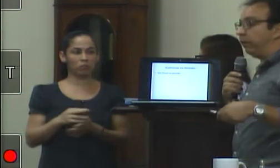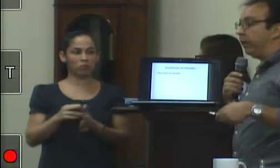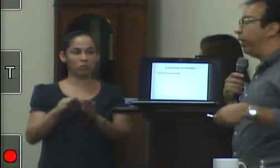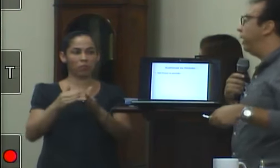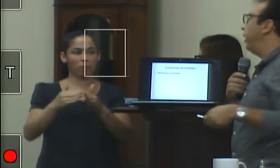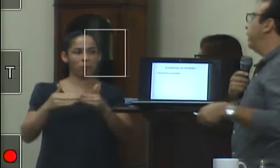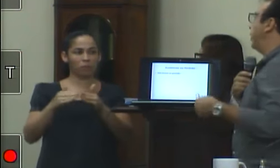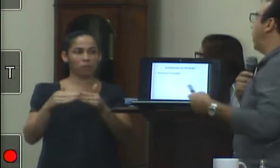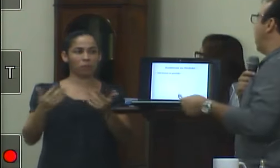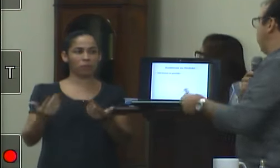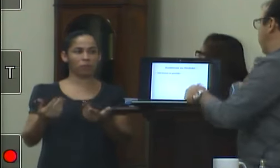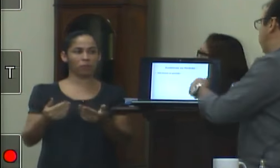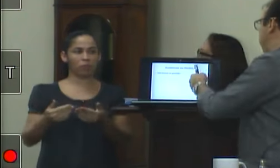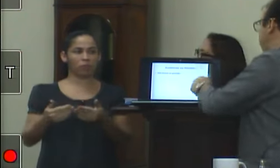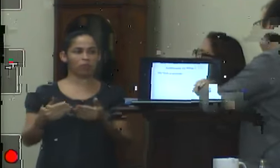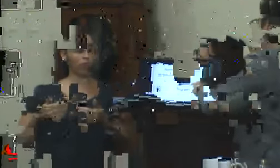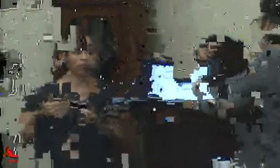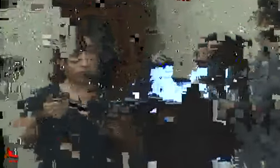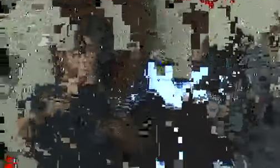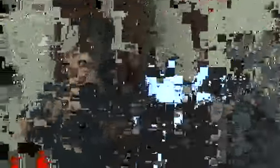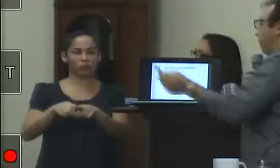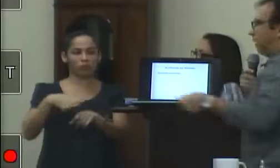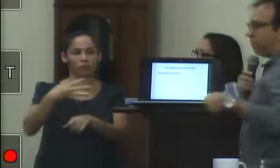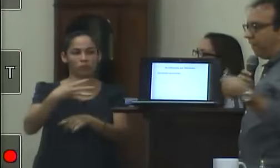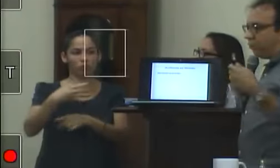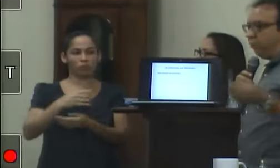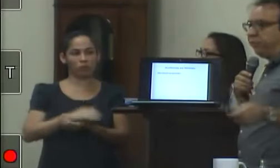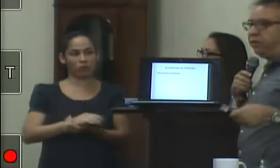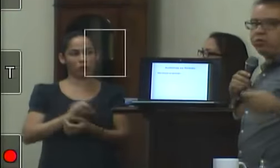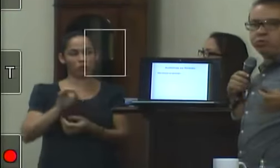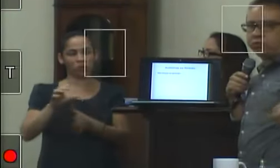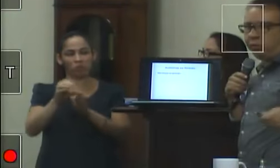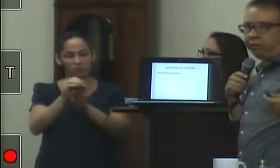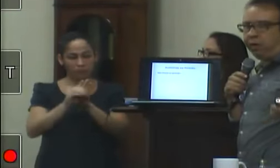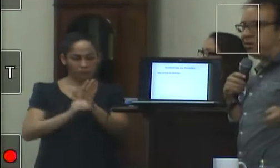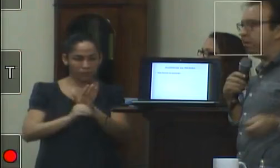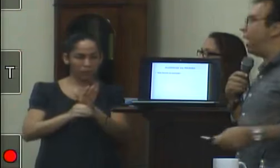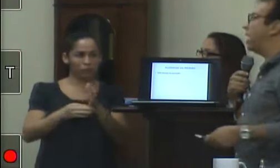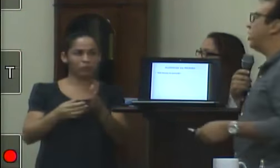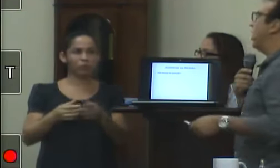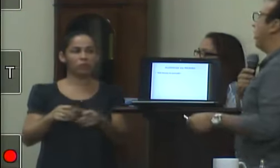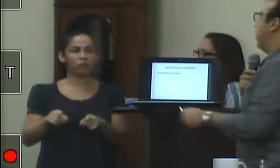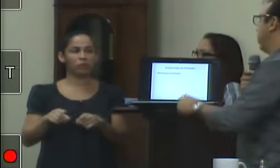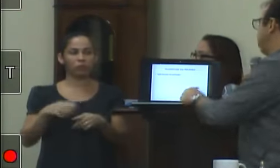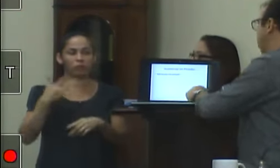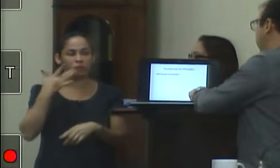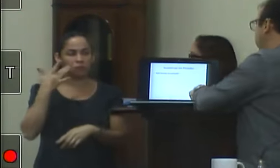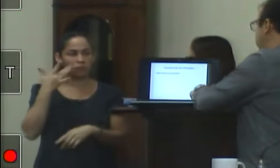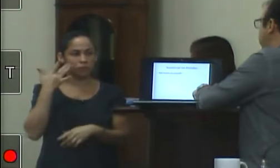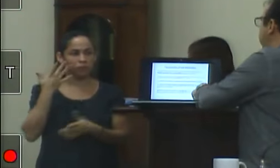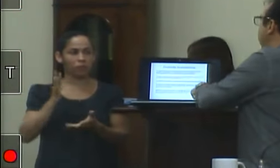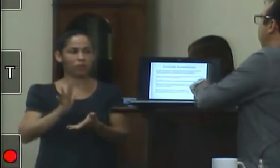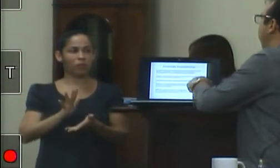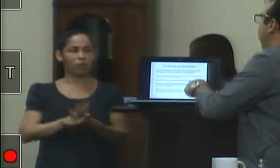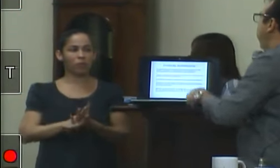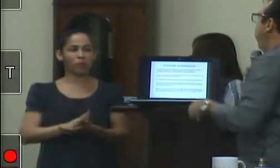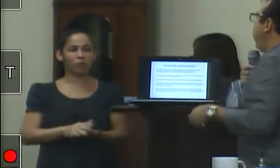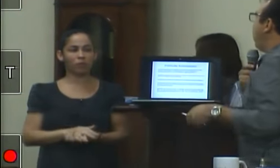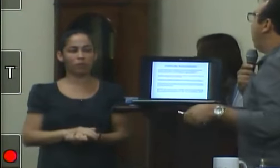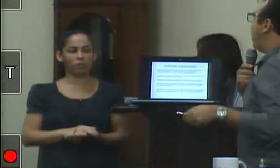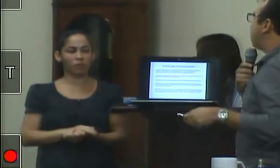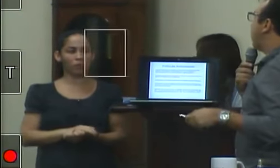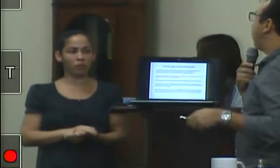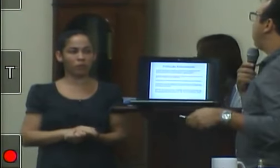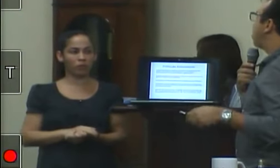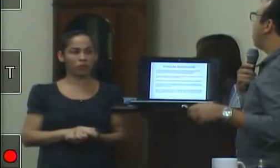recomendação que tenha chegado nesse período, né, apenas vários ofícios, conforme de praxe, mas auditorias, não.